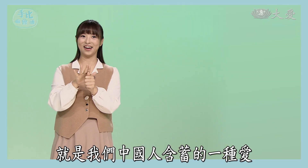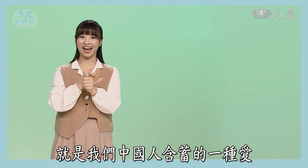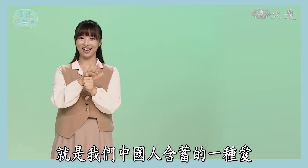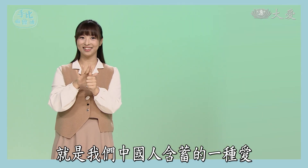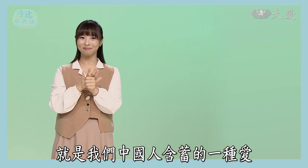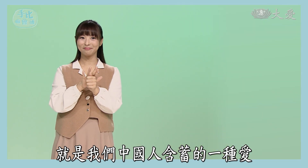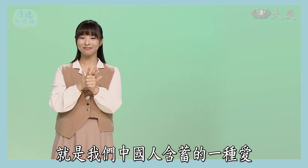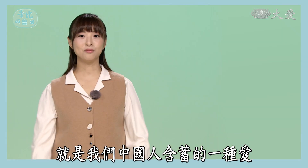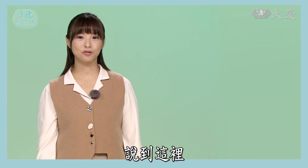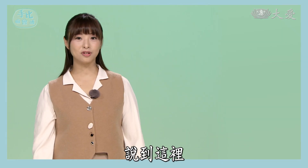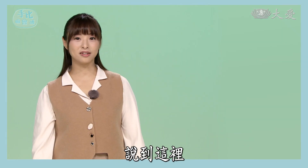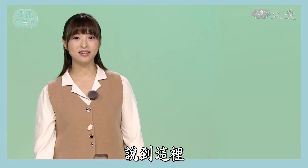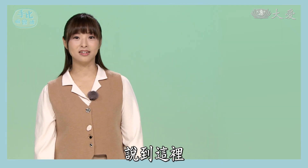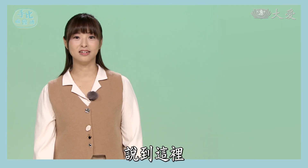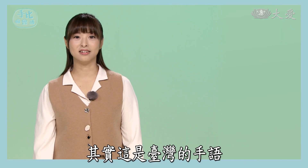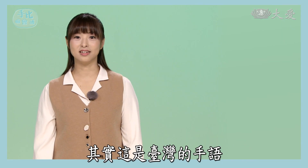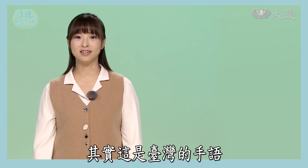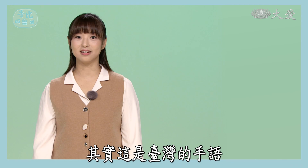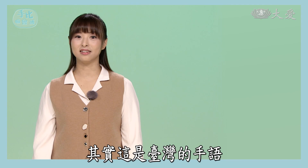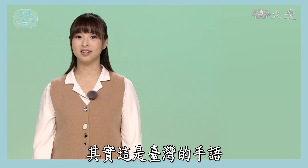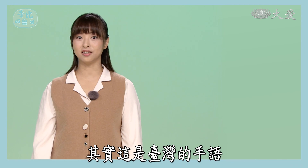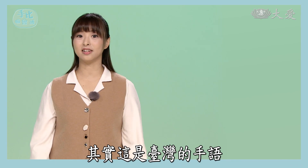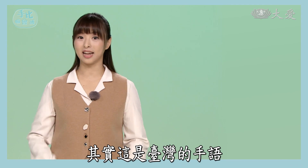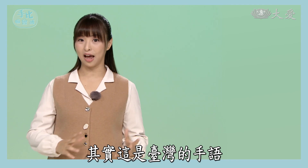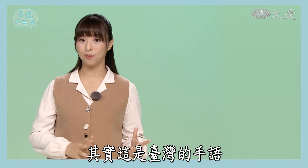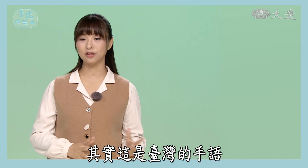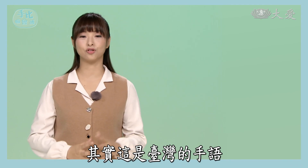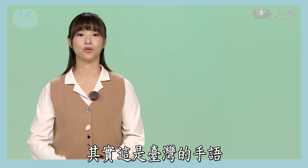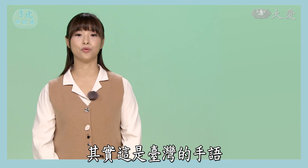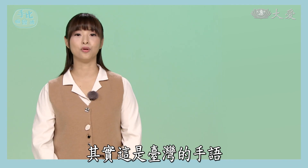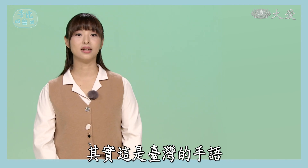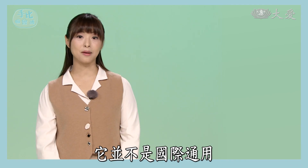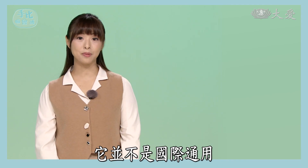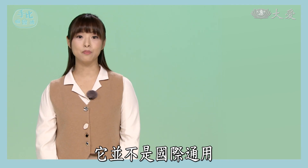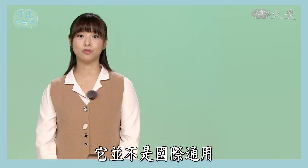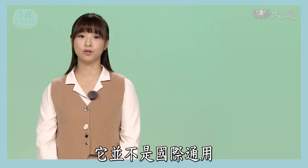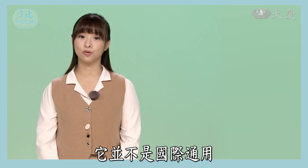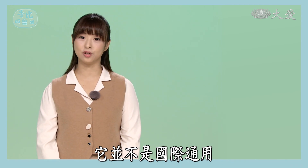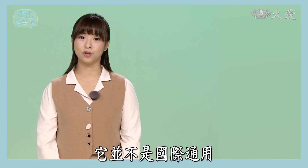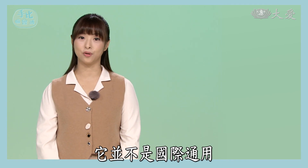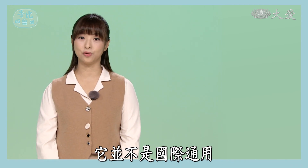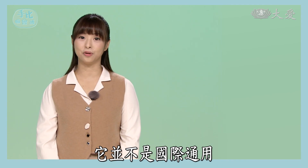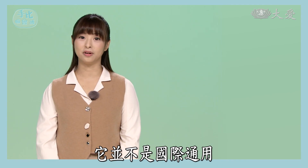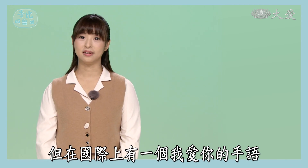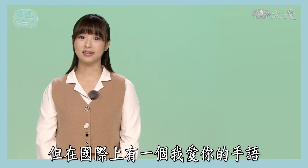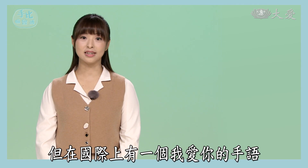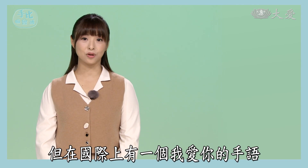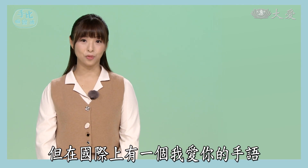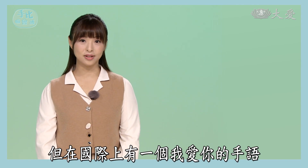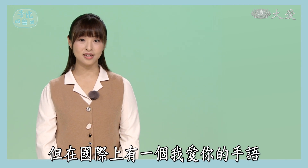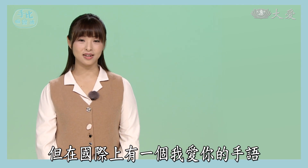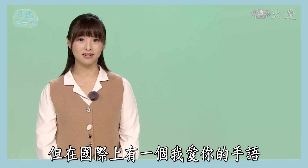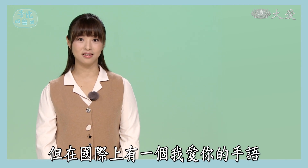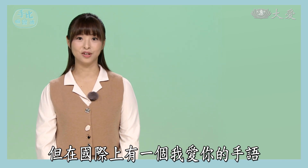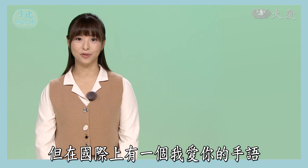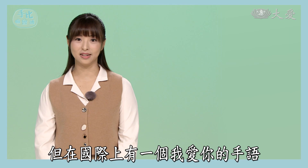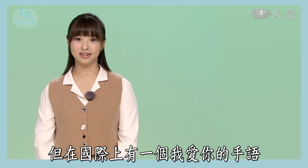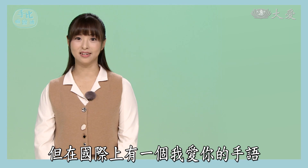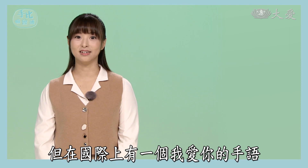爱。那么说到这里呢，其实这是台湾的手语，它并不是国际通用，但在国际上呢，有一个